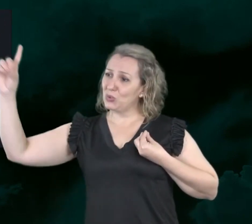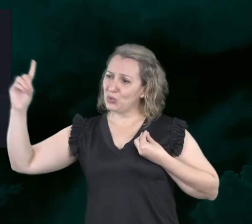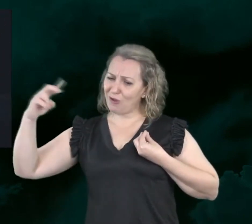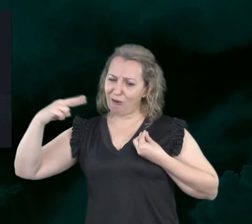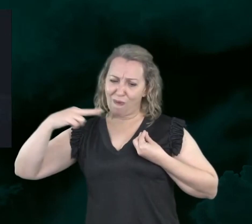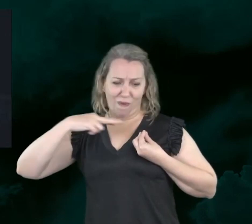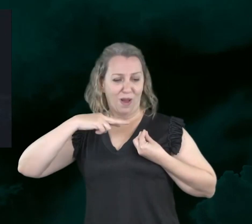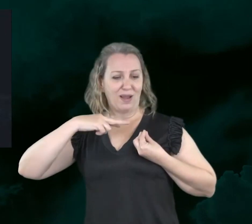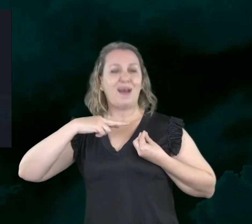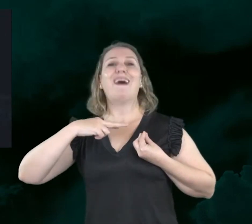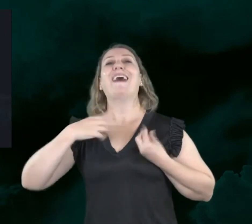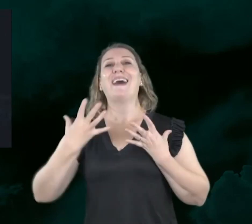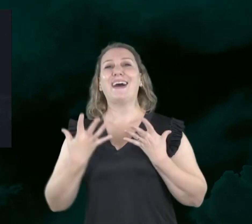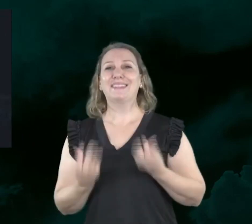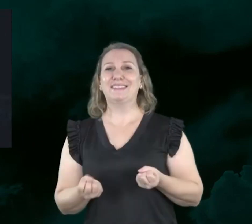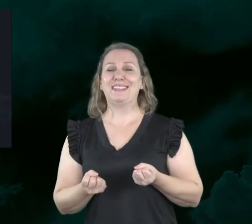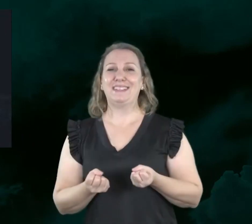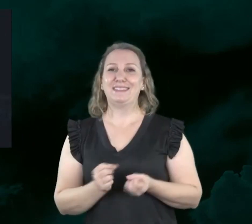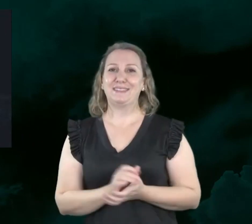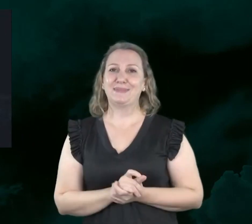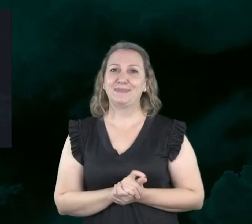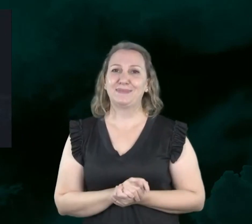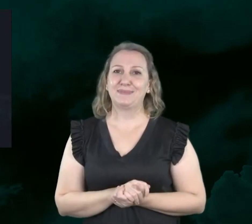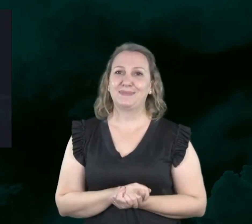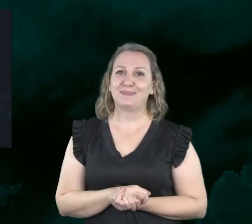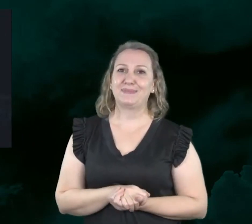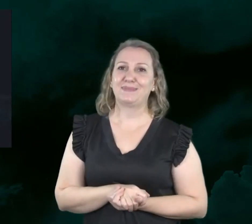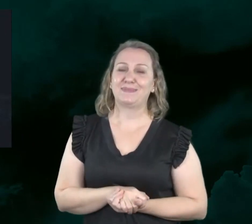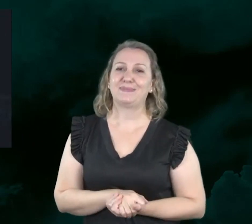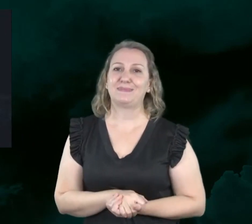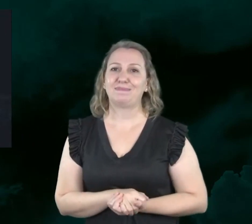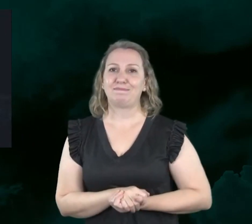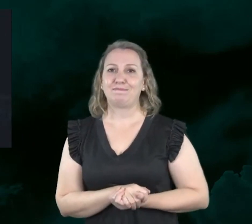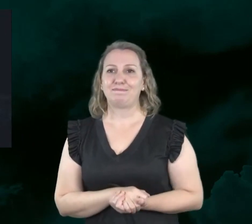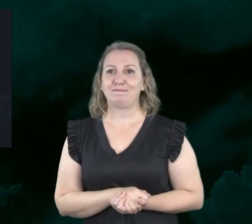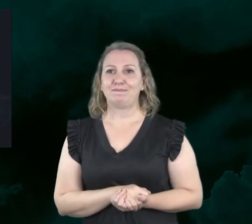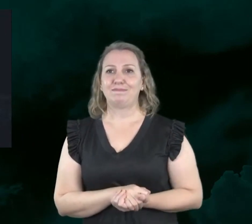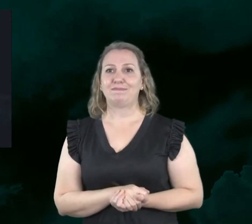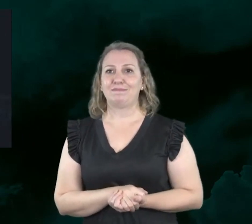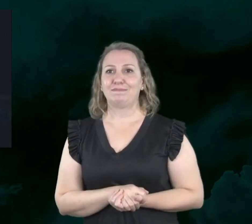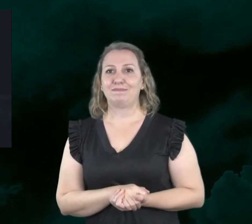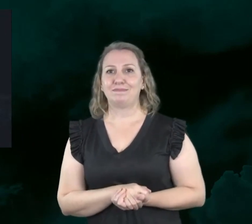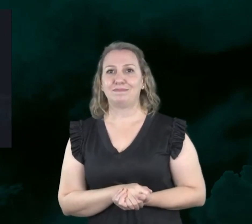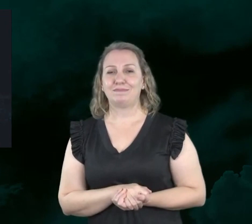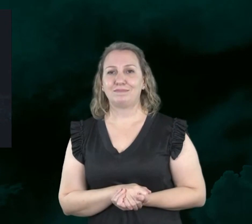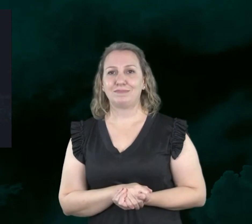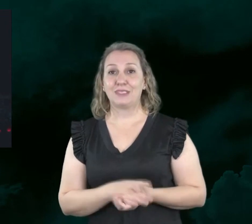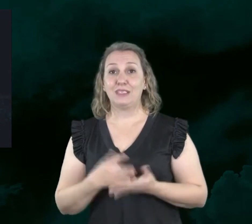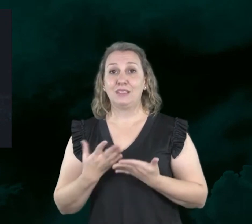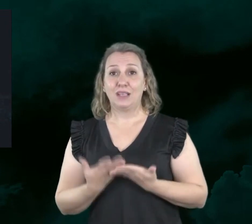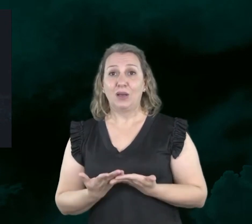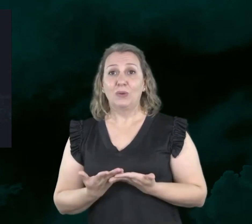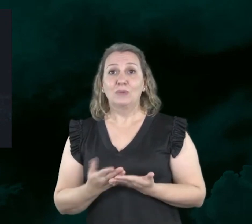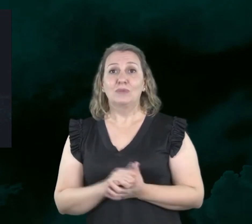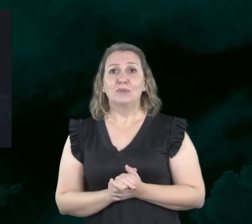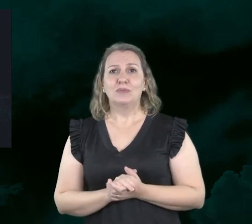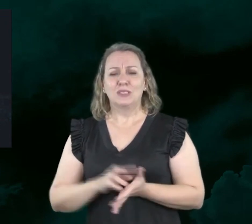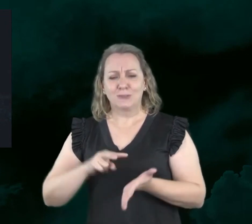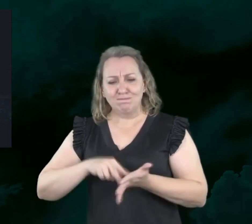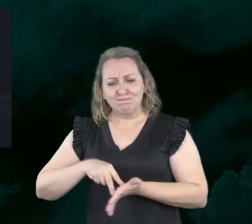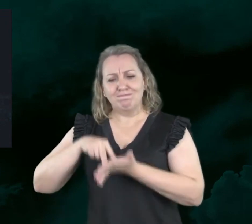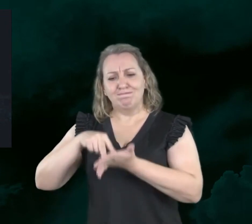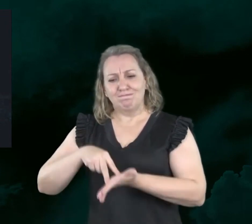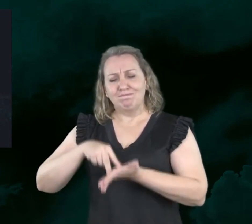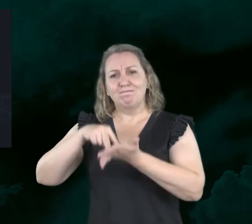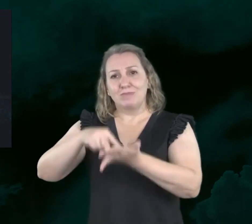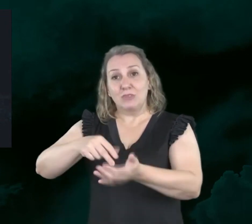E a experiência vai gerar esperança. Portanto, irmãos, aqui está